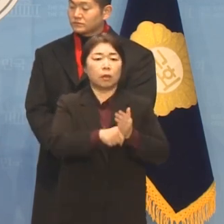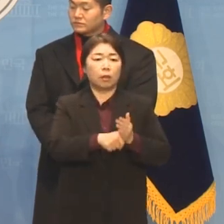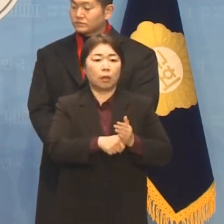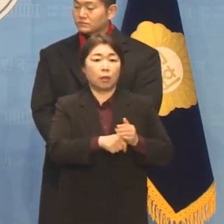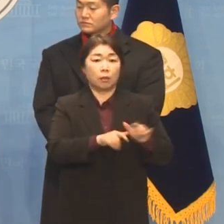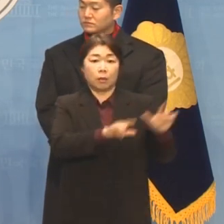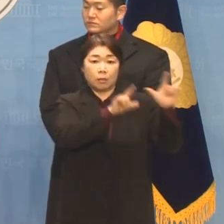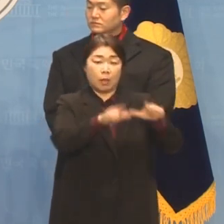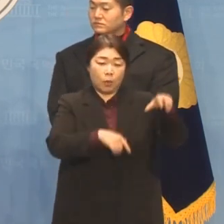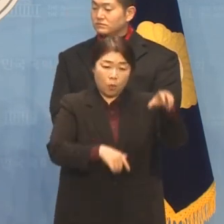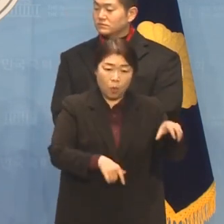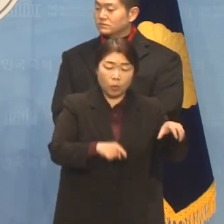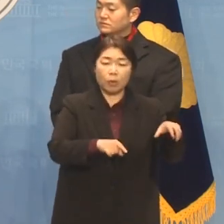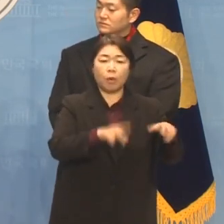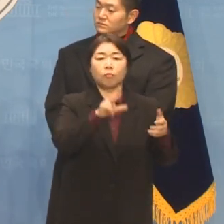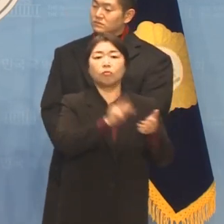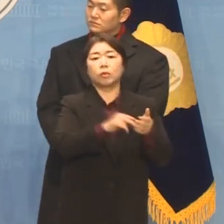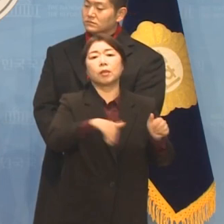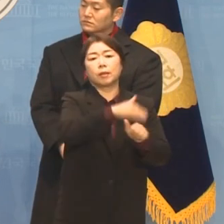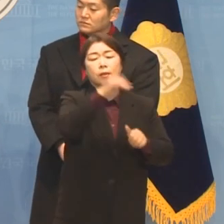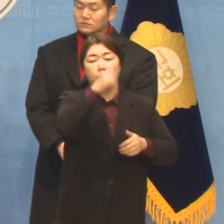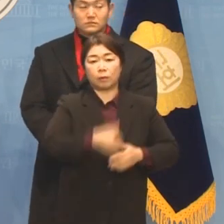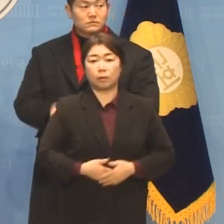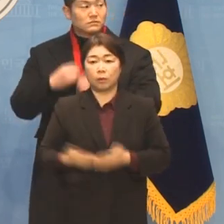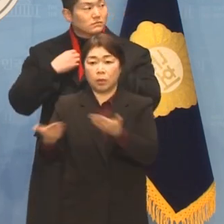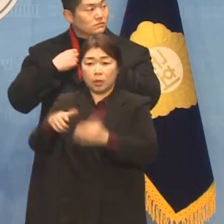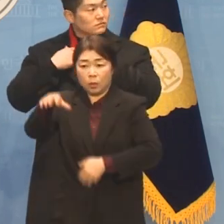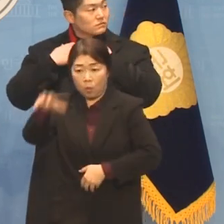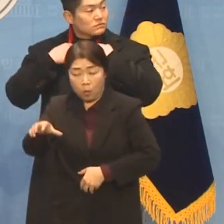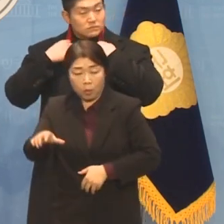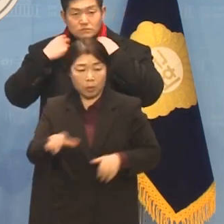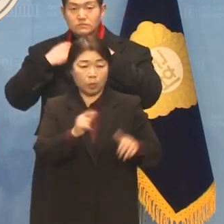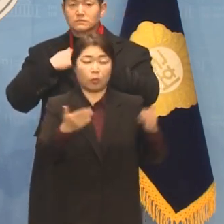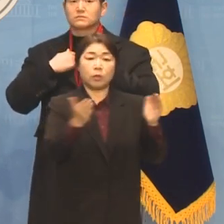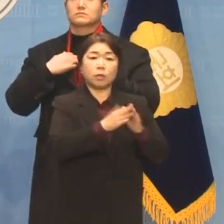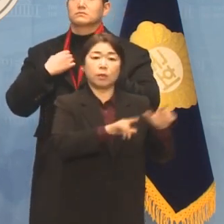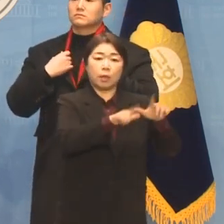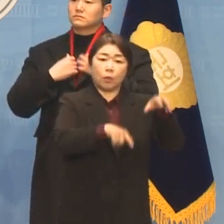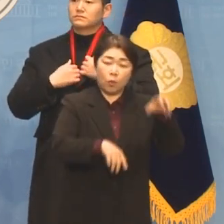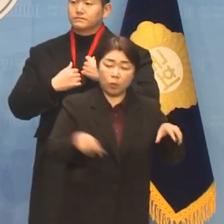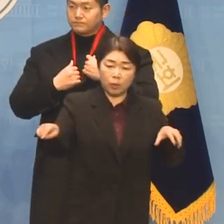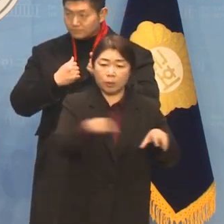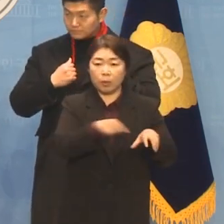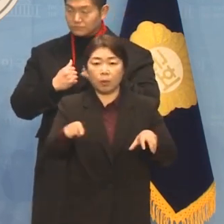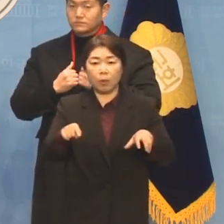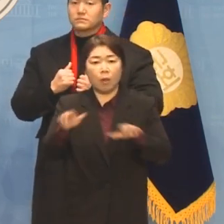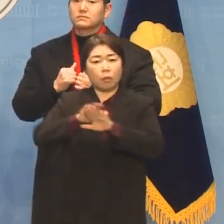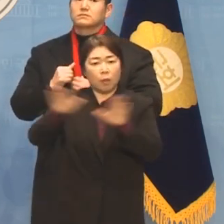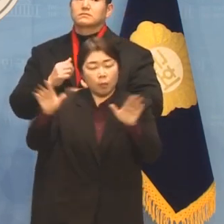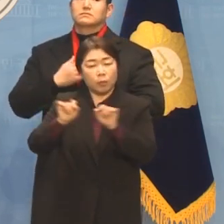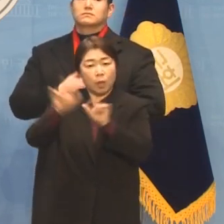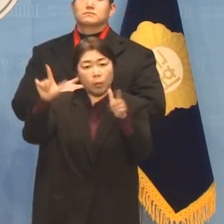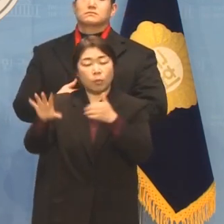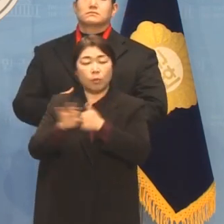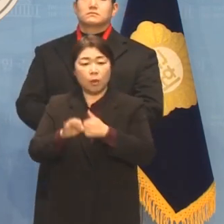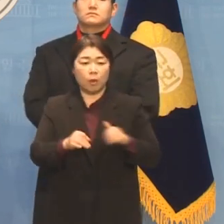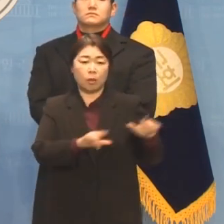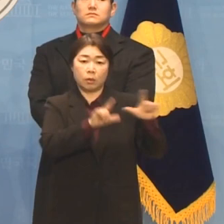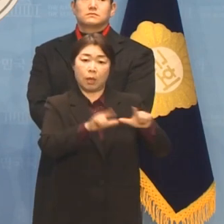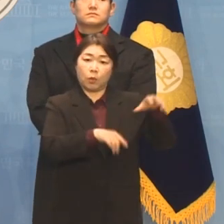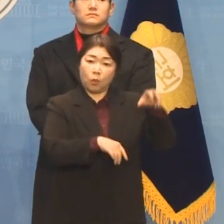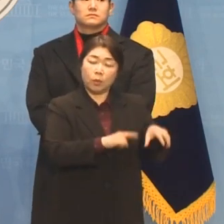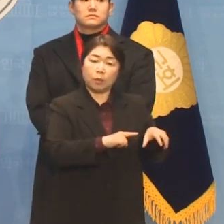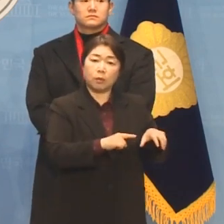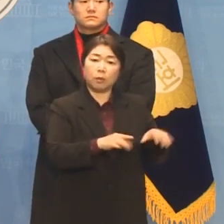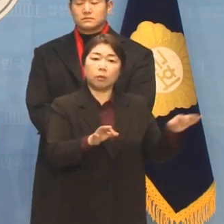지역에도 악영향을 미칩니다. 직장이 있는 곳에서 주중 활동 시간의 대부분을 보내므로 거주하는 곳의 지역